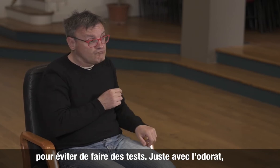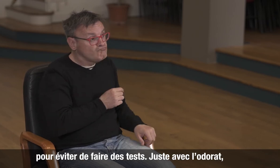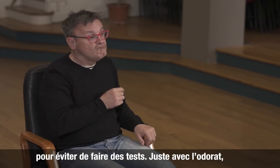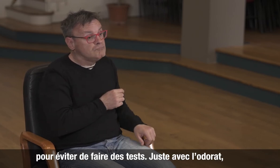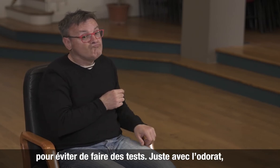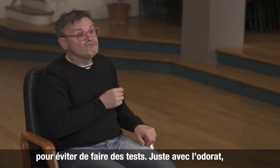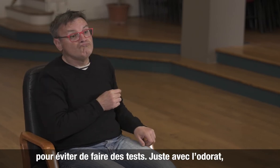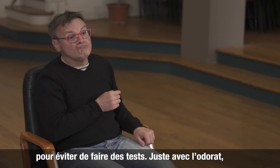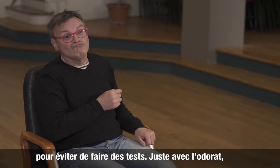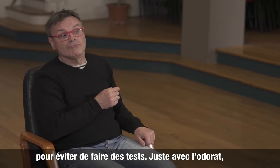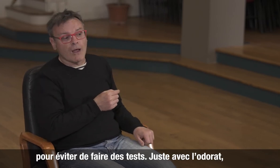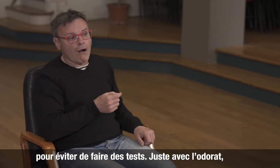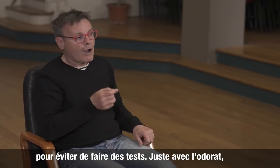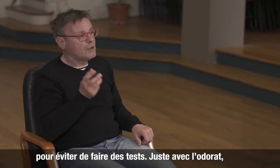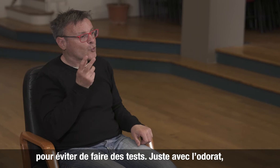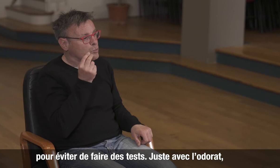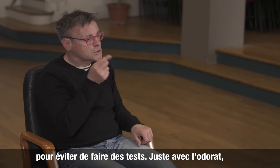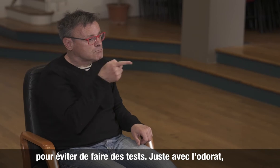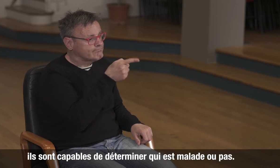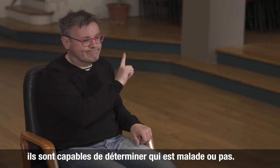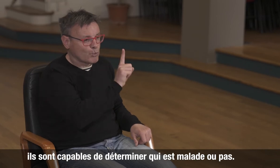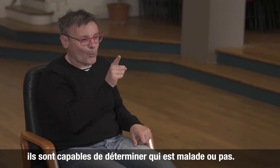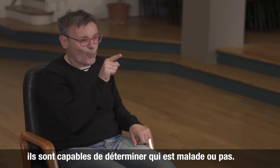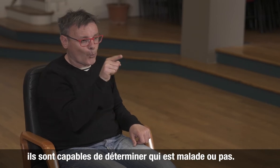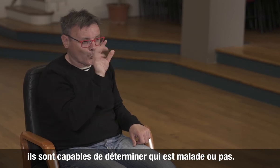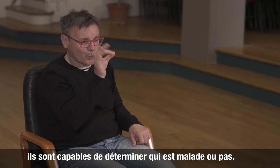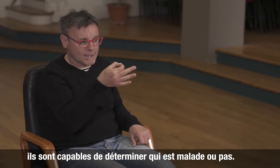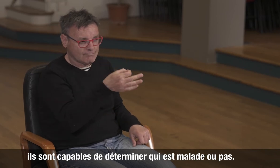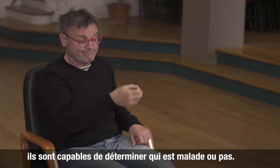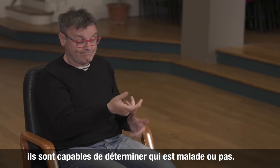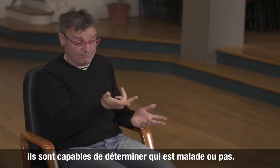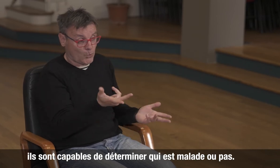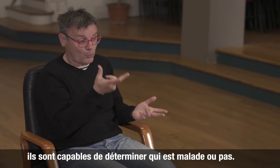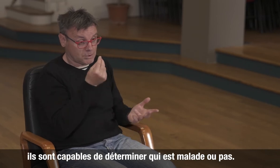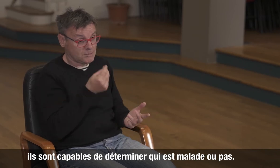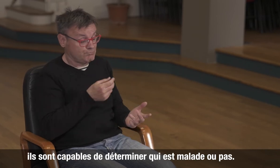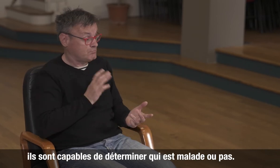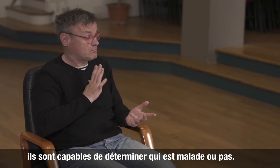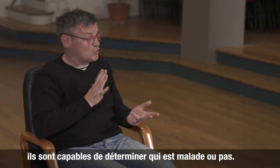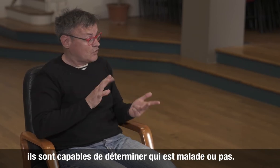pour éviter de faire des tests, juste avec l'odorat. Ils sont capables de déterminer qui est malade ou pas.